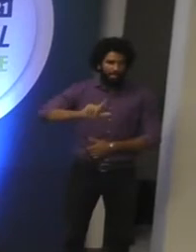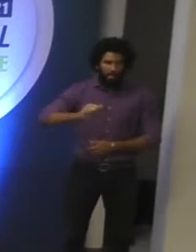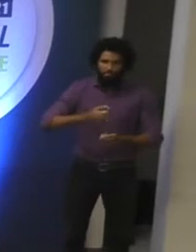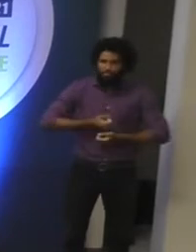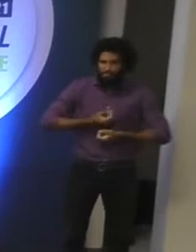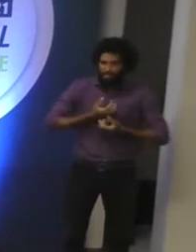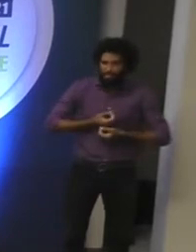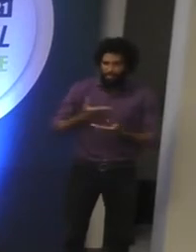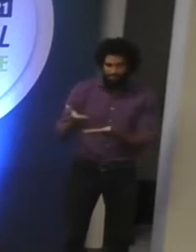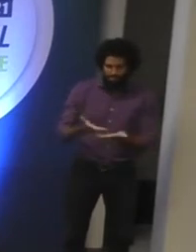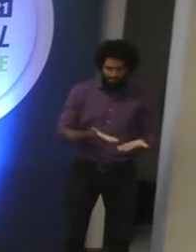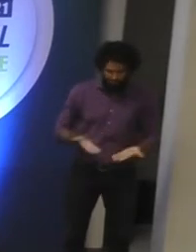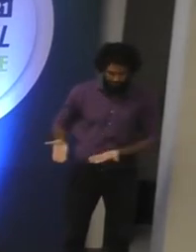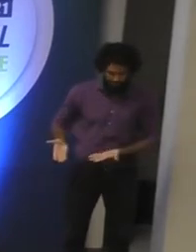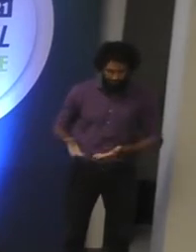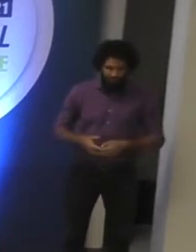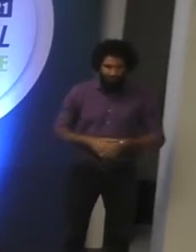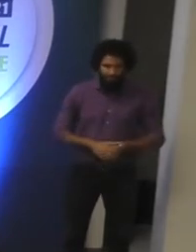palavras.